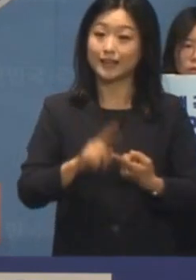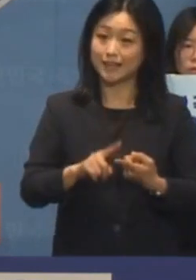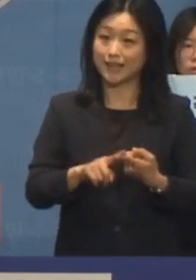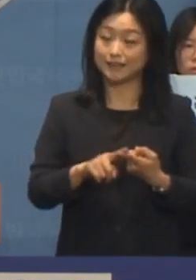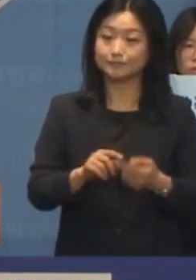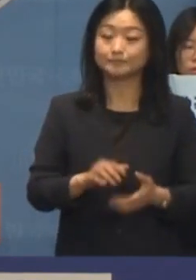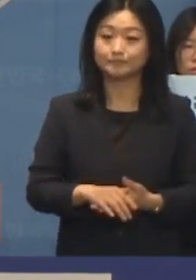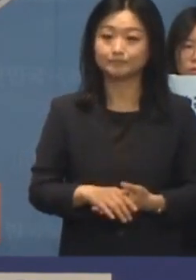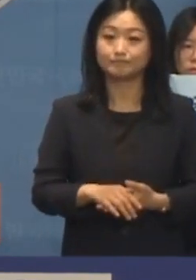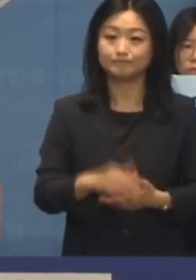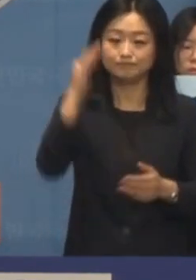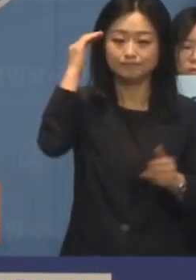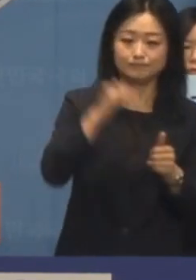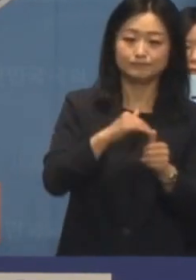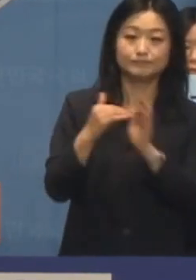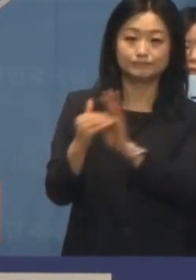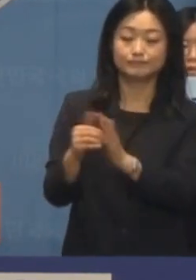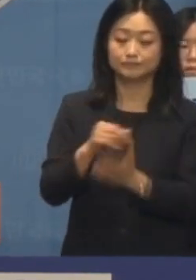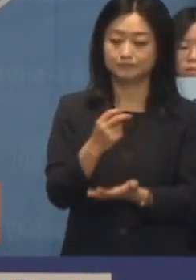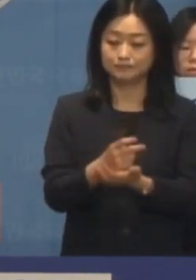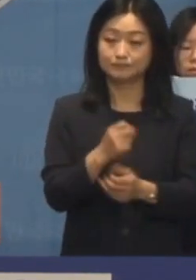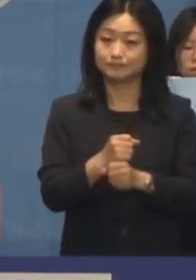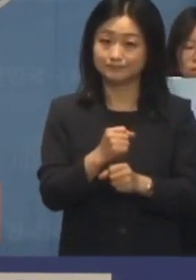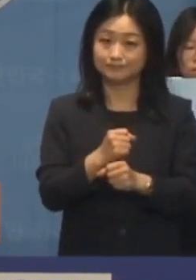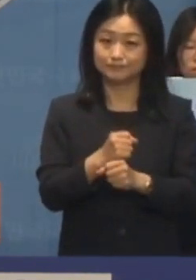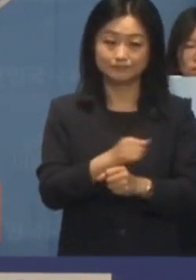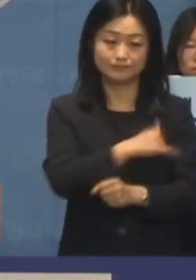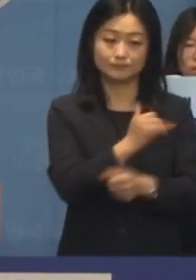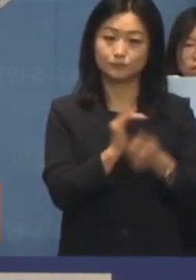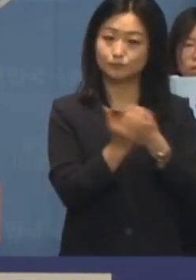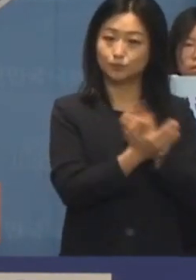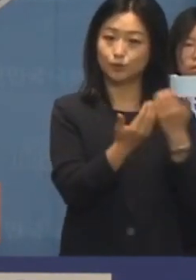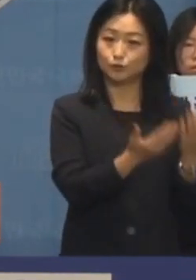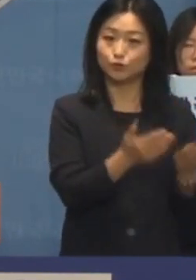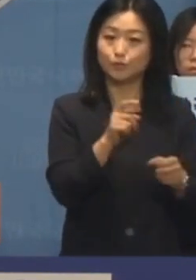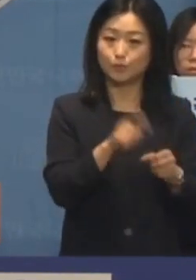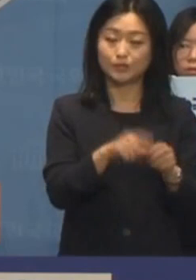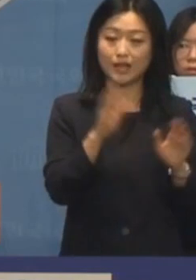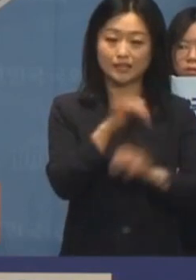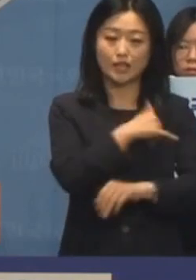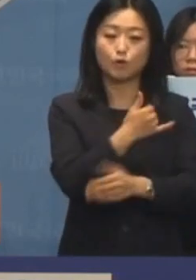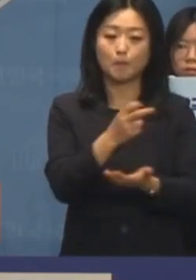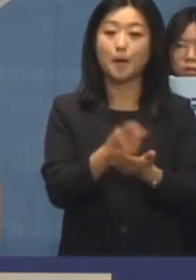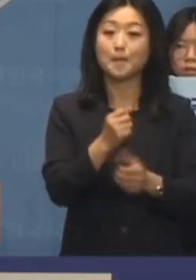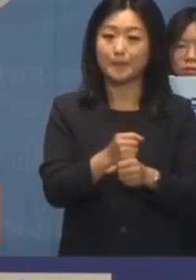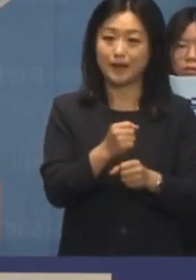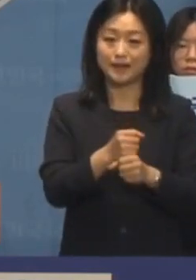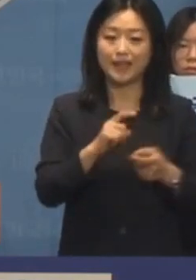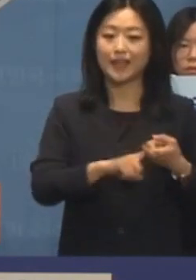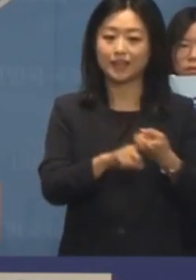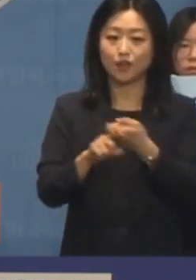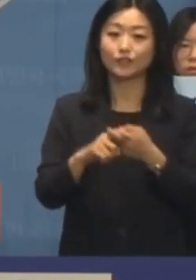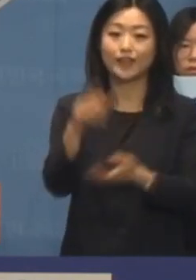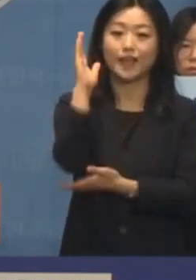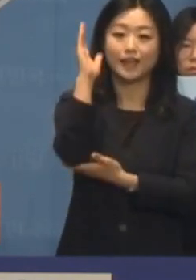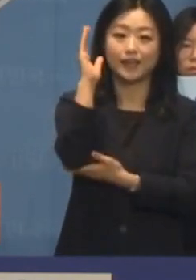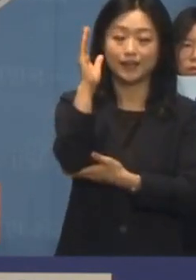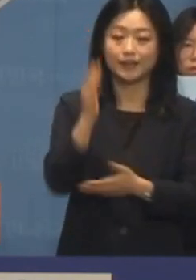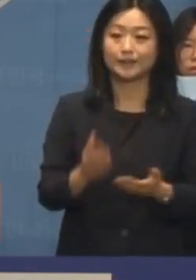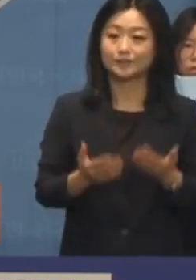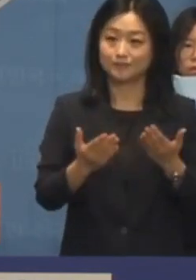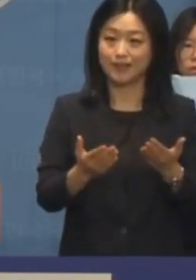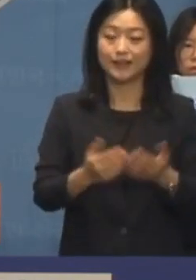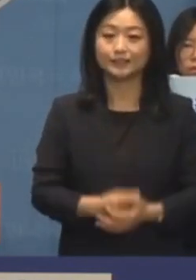대항하고 법적 절차를 통해 학생 인권을 보장하기 위한 학생인권법 발의에 연대의 목소리를 내고자